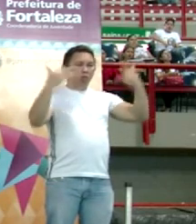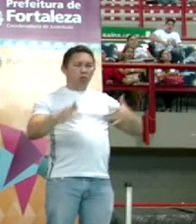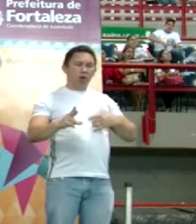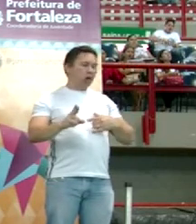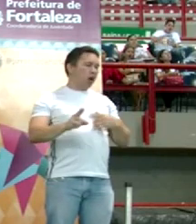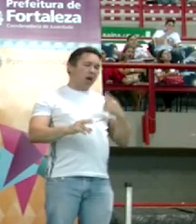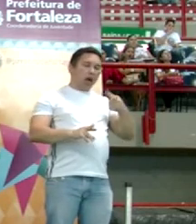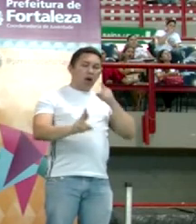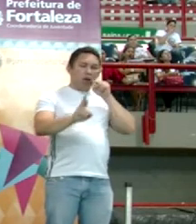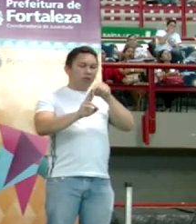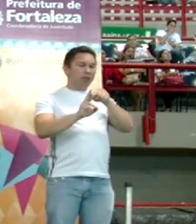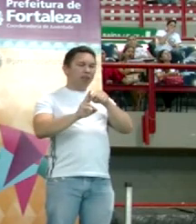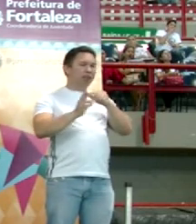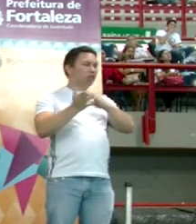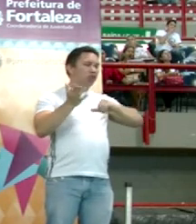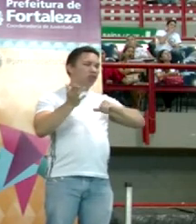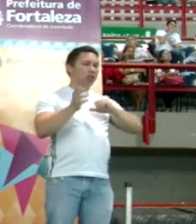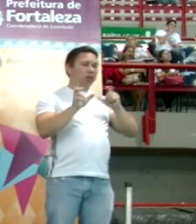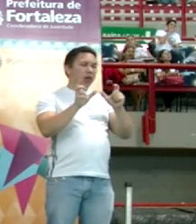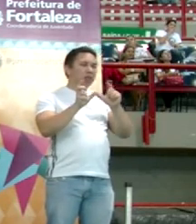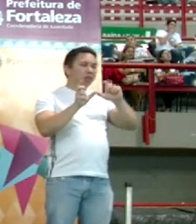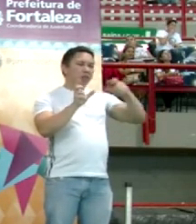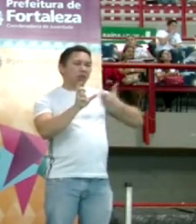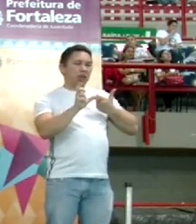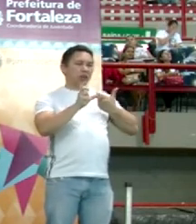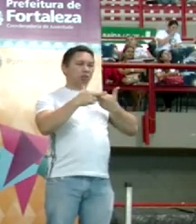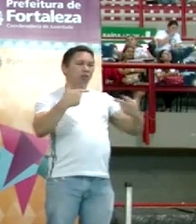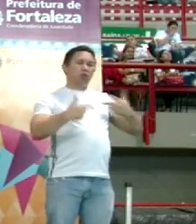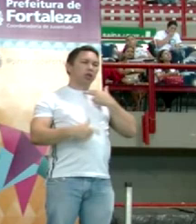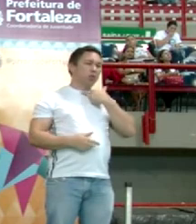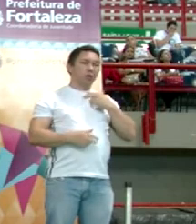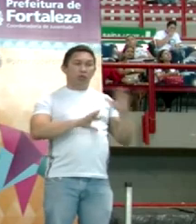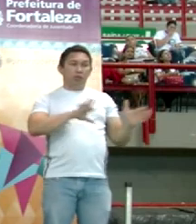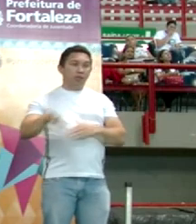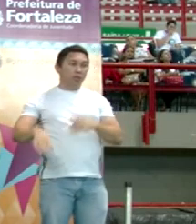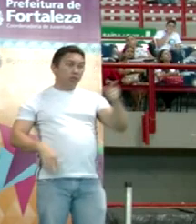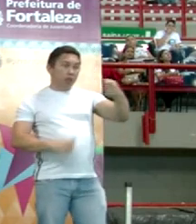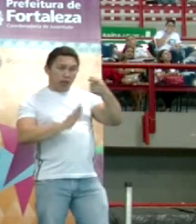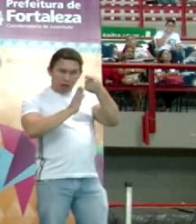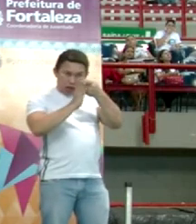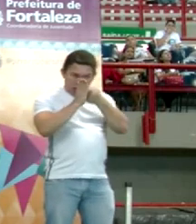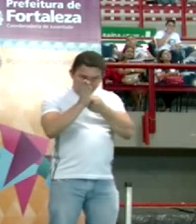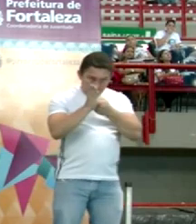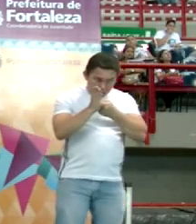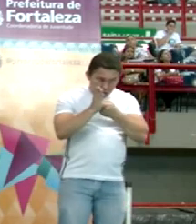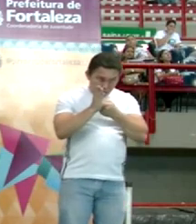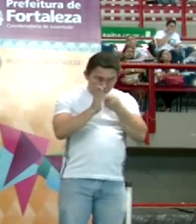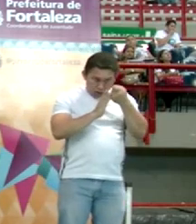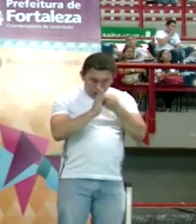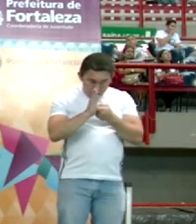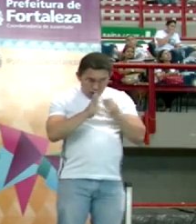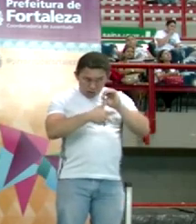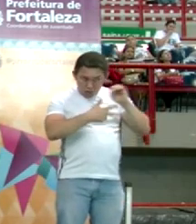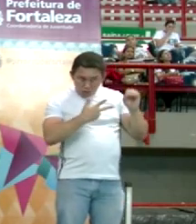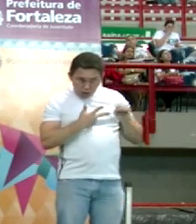figura de linguagem. Volto a falar da redação do Enem. Na redação do Enem,